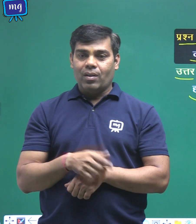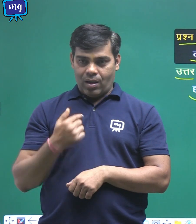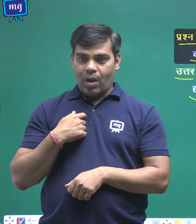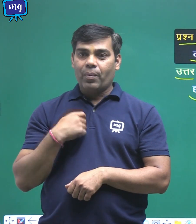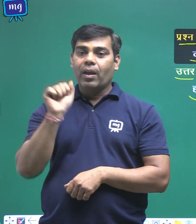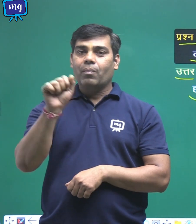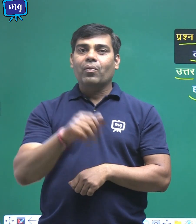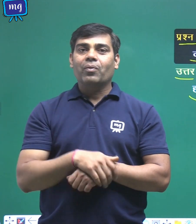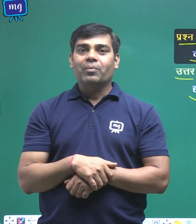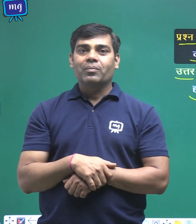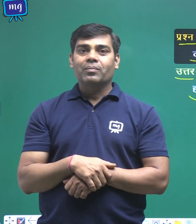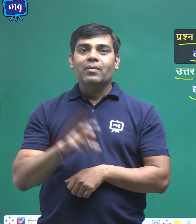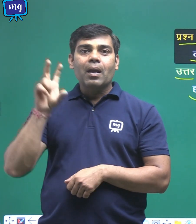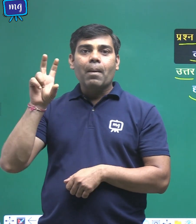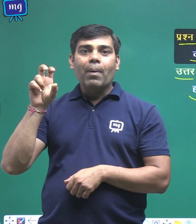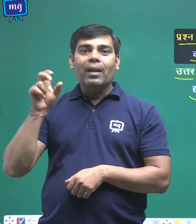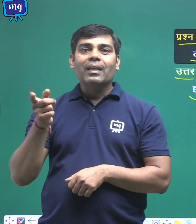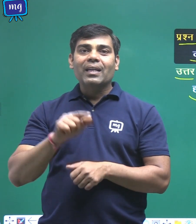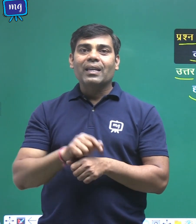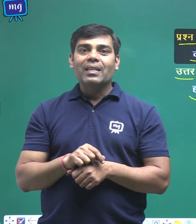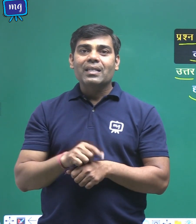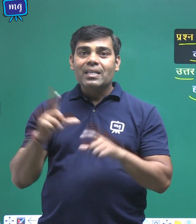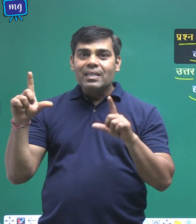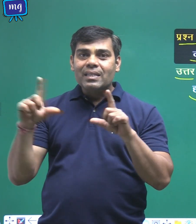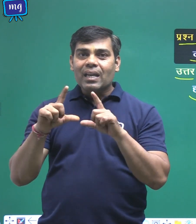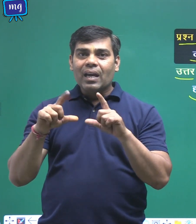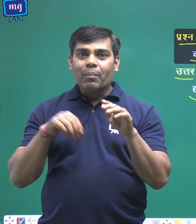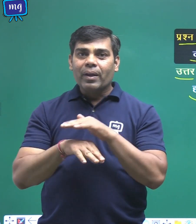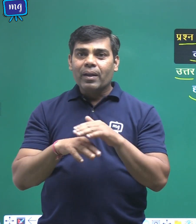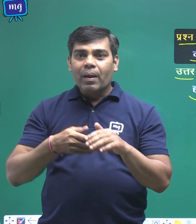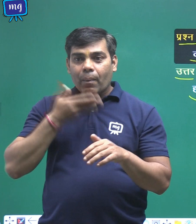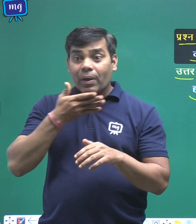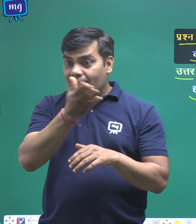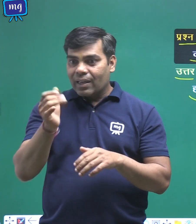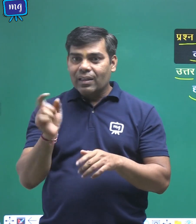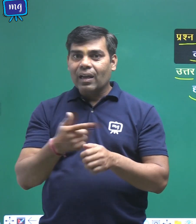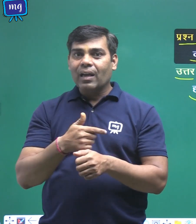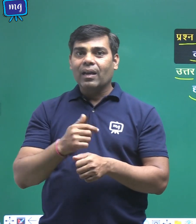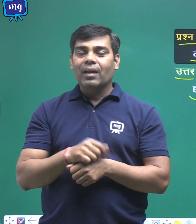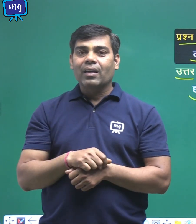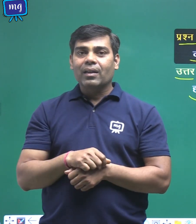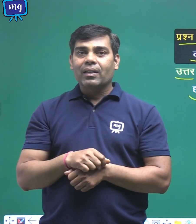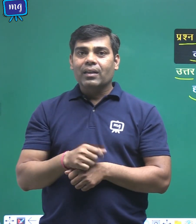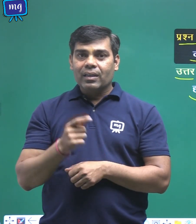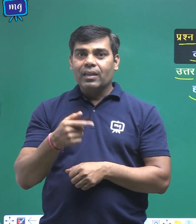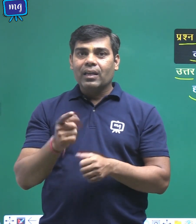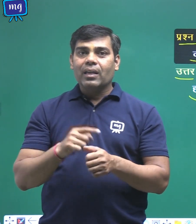आपको पाठ के सार में बताया था कि इंद्रधनुष